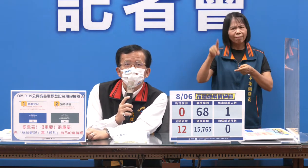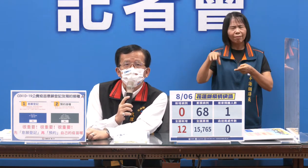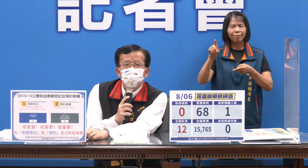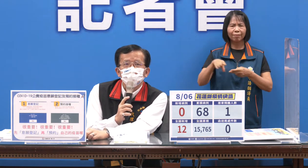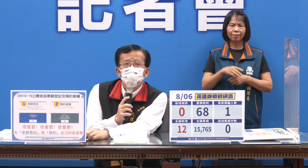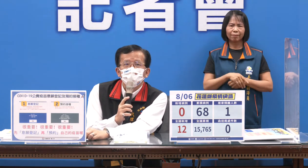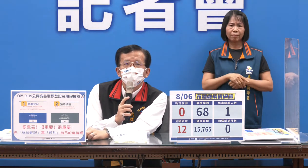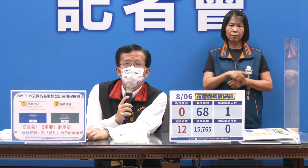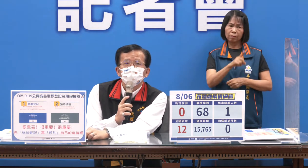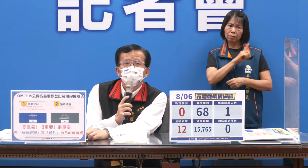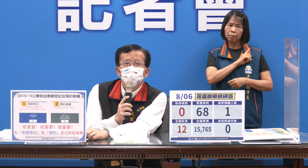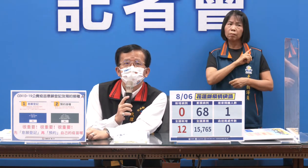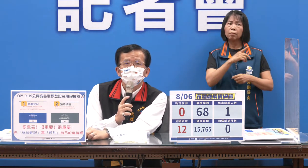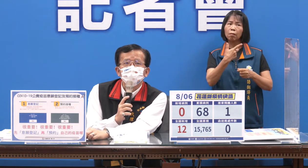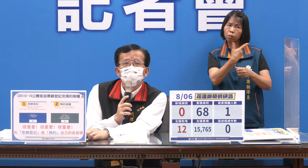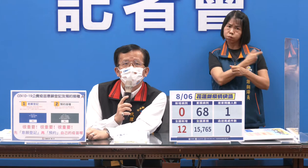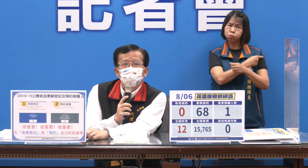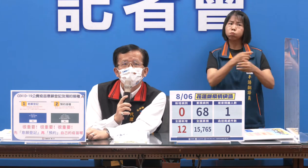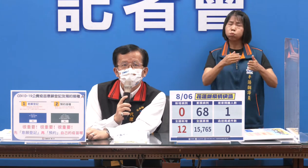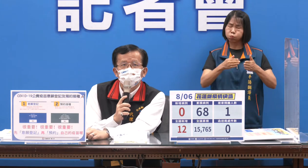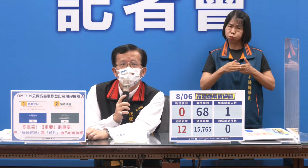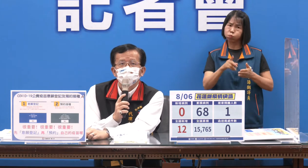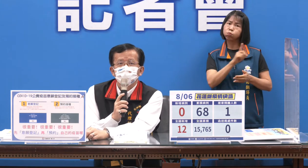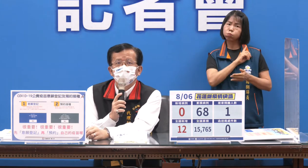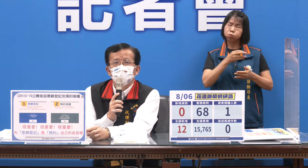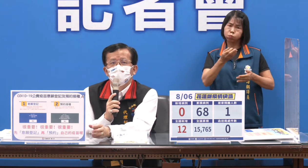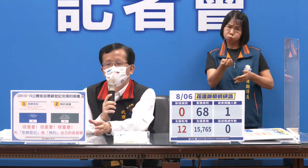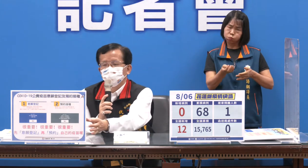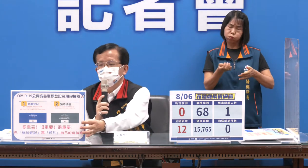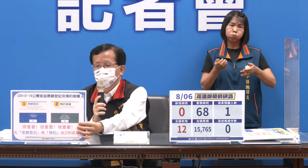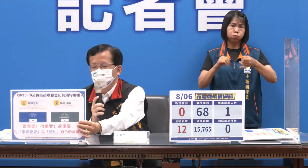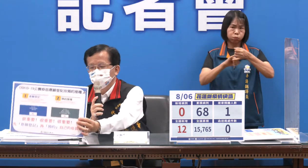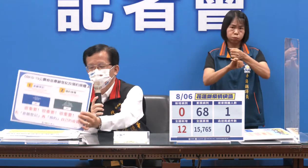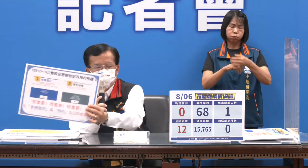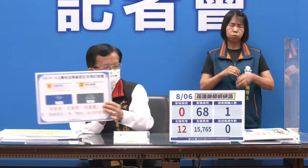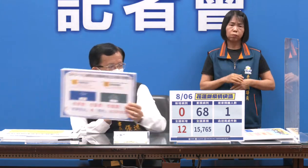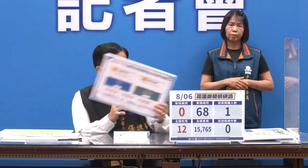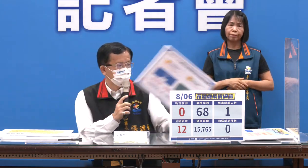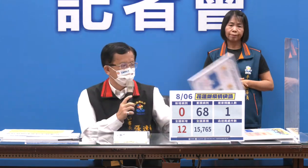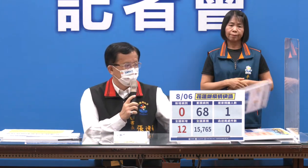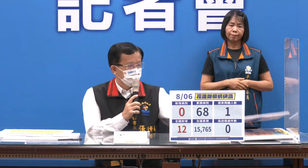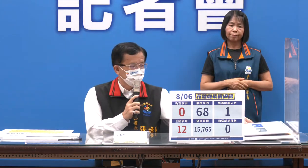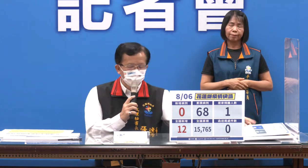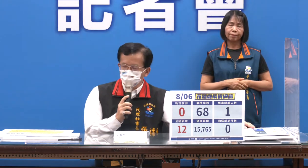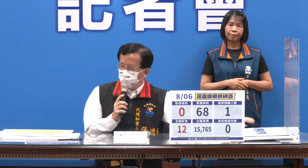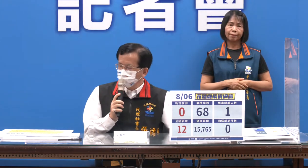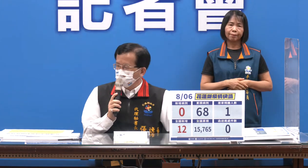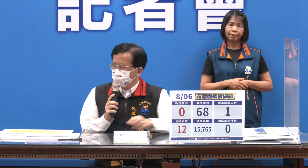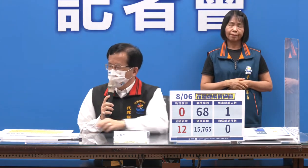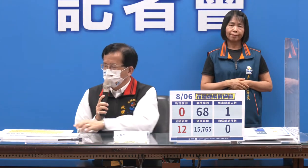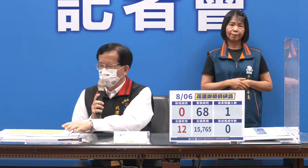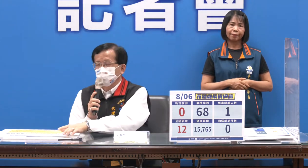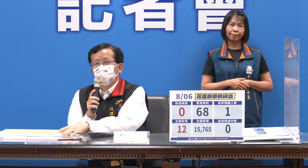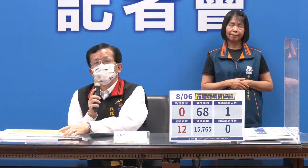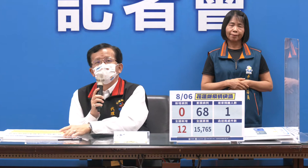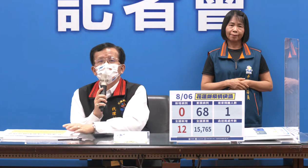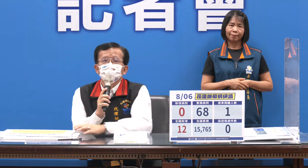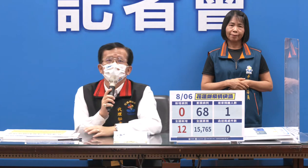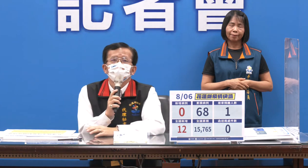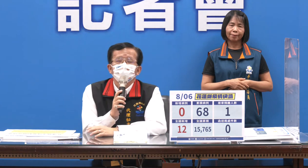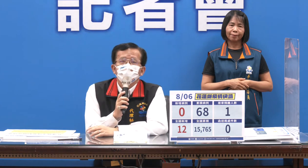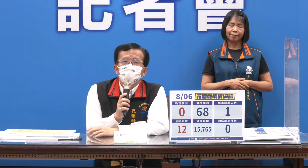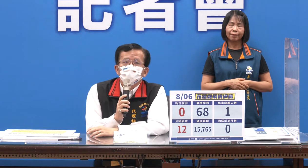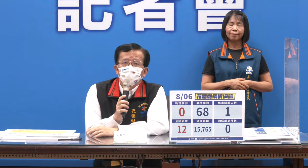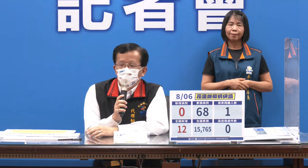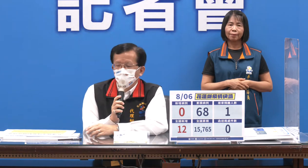自己预约，自己表达意愿啊，这个是我想在这边来跟各位。接